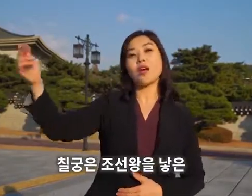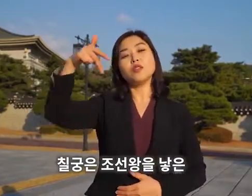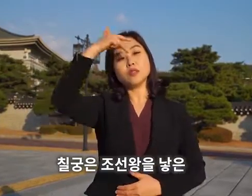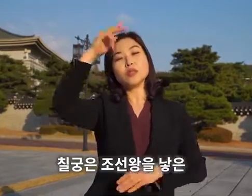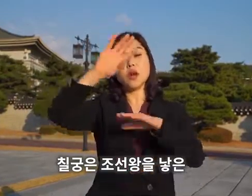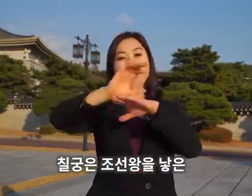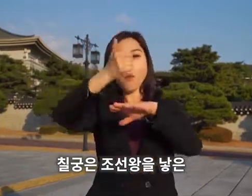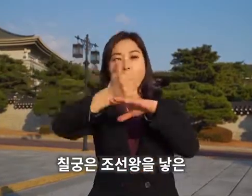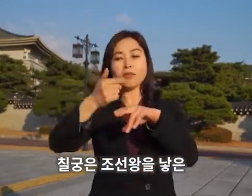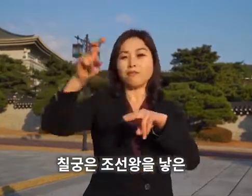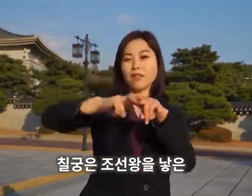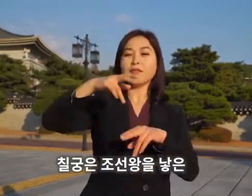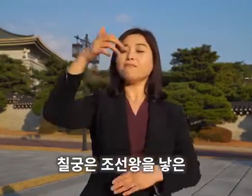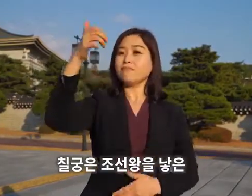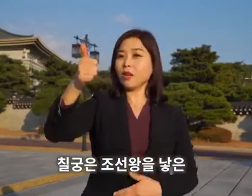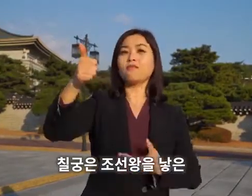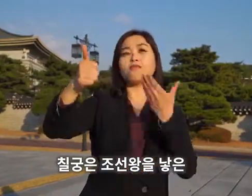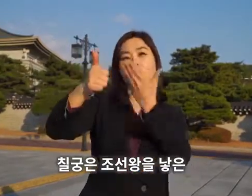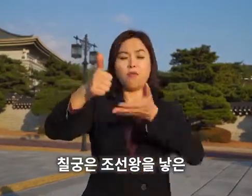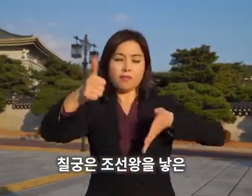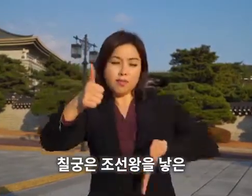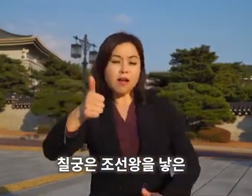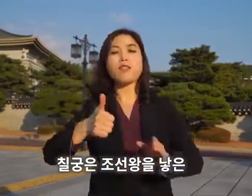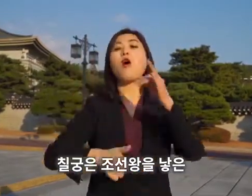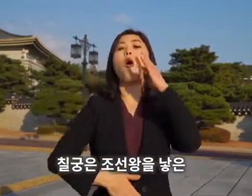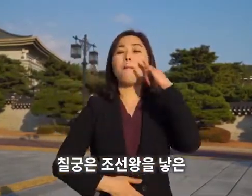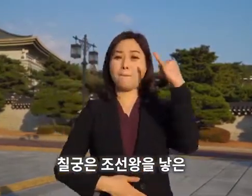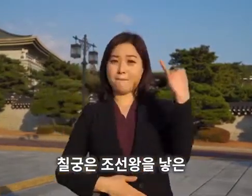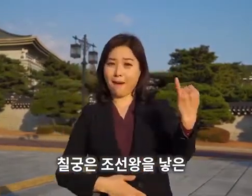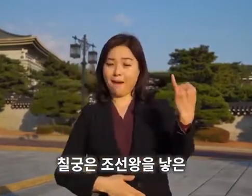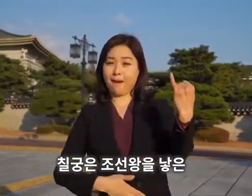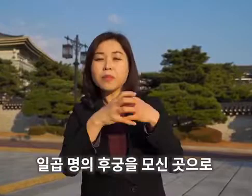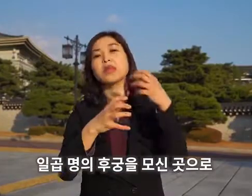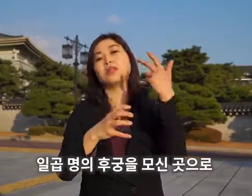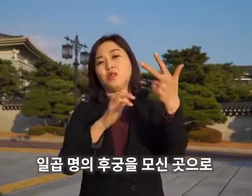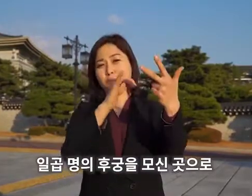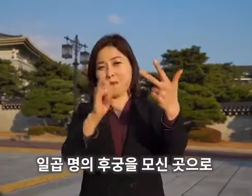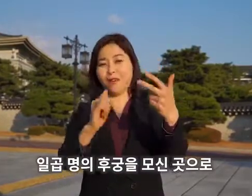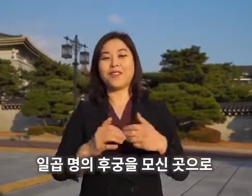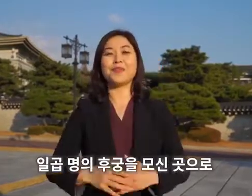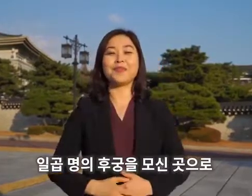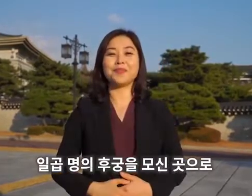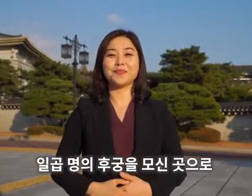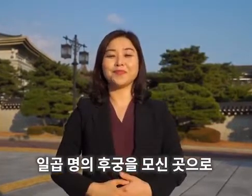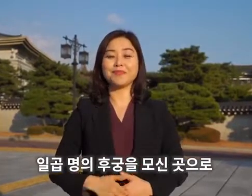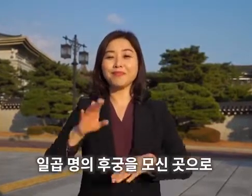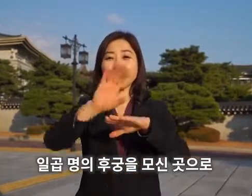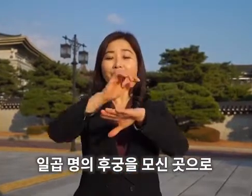칠궁은 조선 왕을 낳은 7명의 후궁을 모신 곳으로